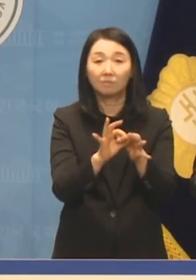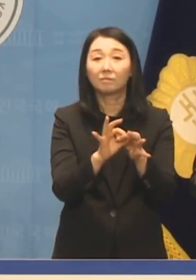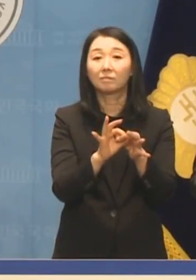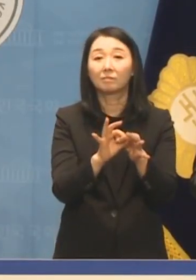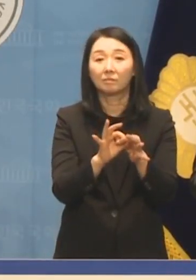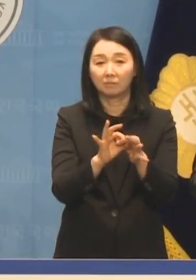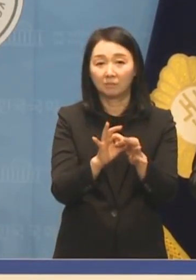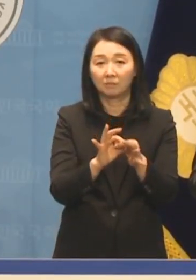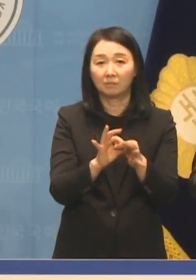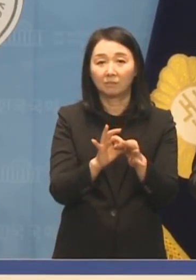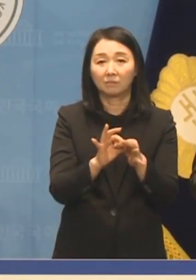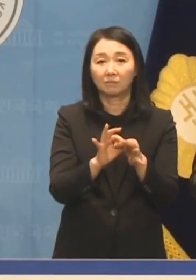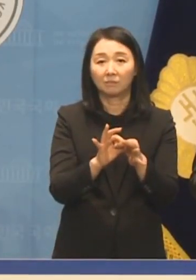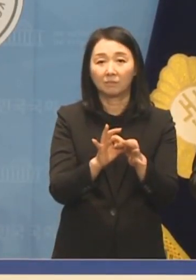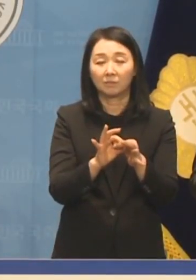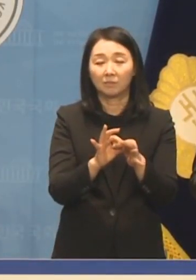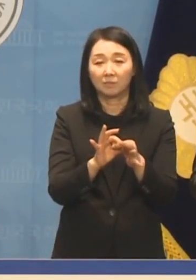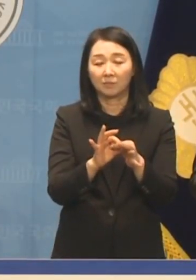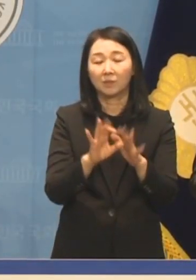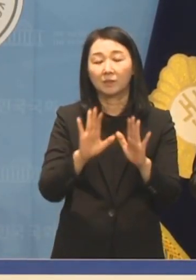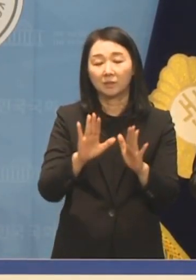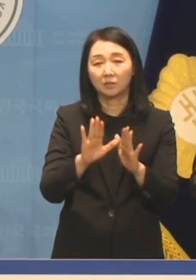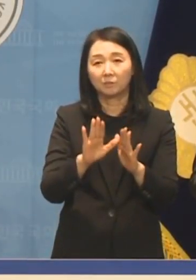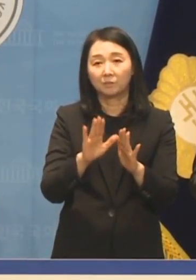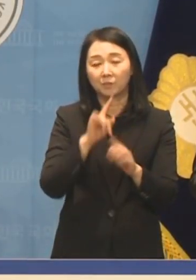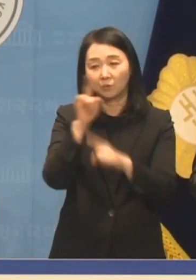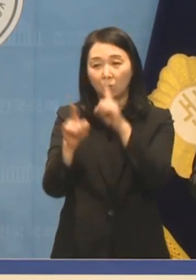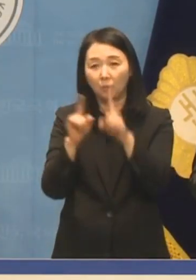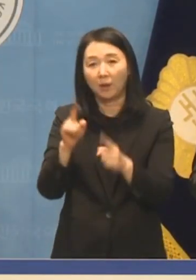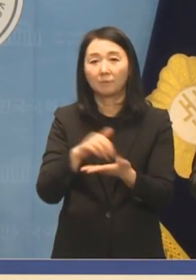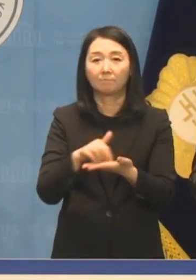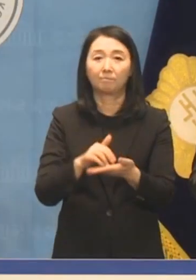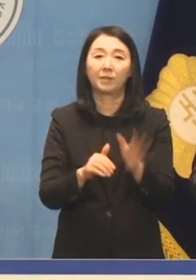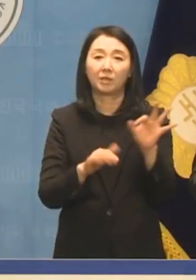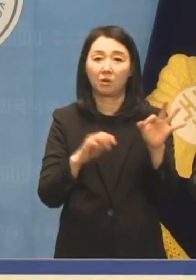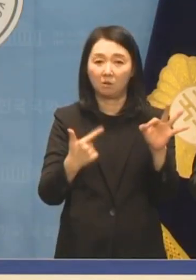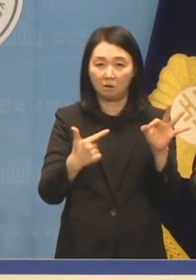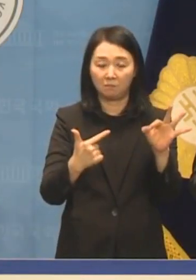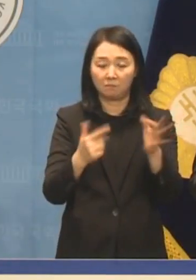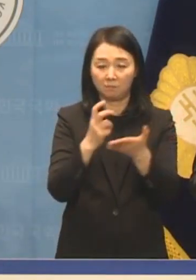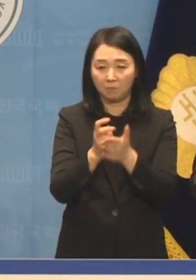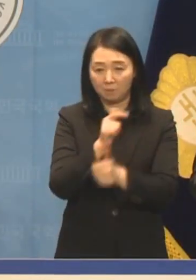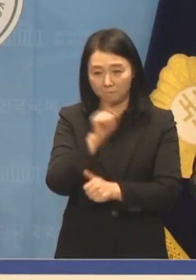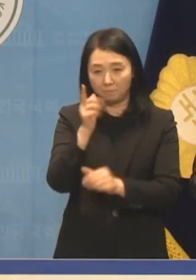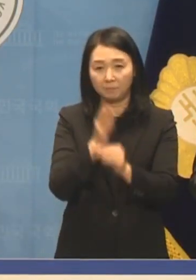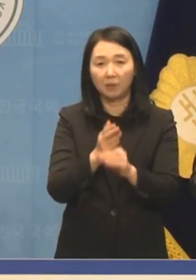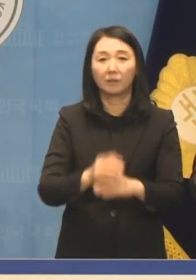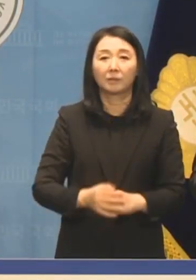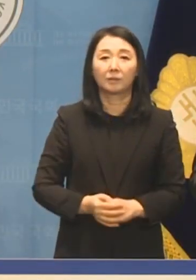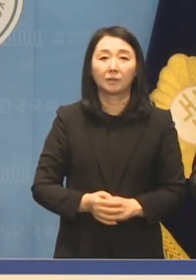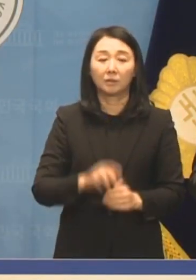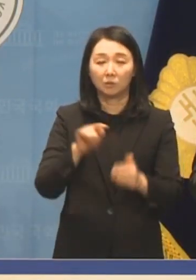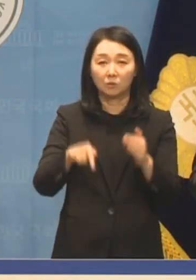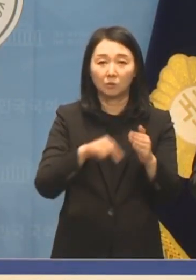관련해서 약 10건의 고발이 법적 조치가 진행되었습니다.